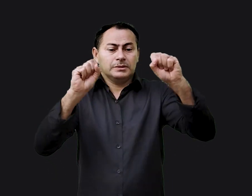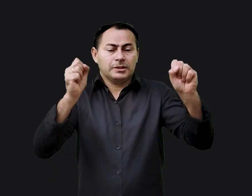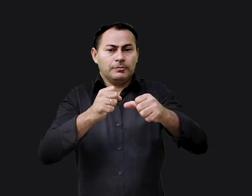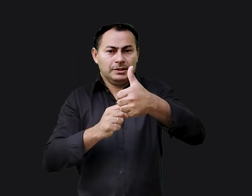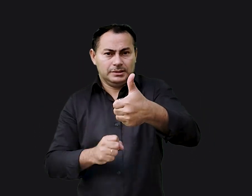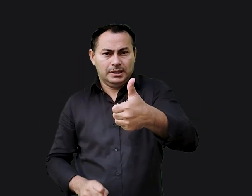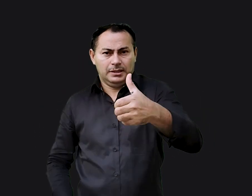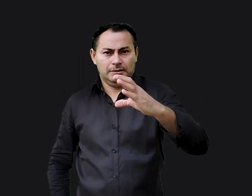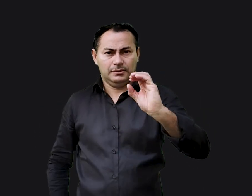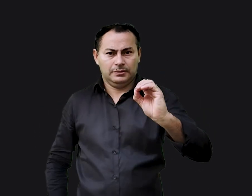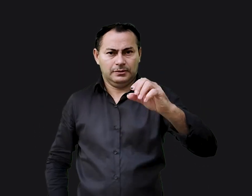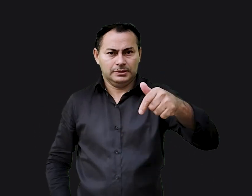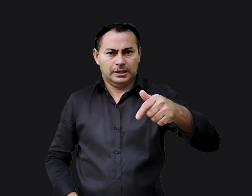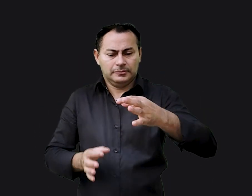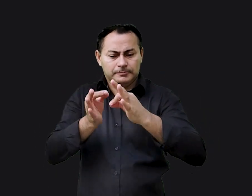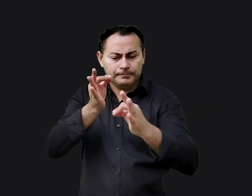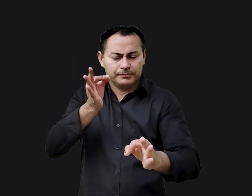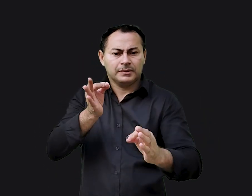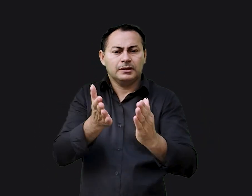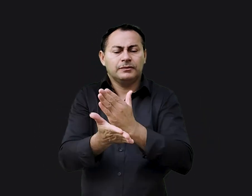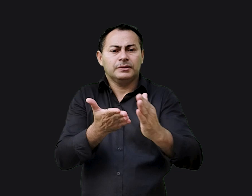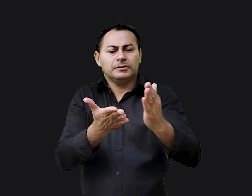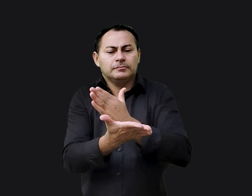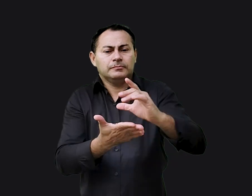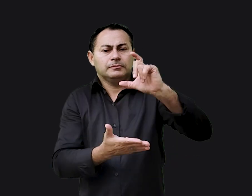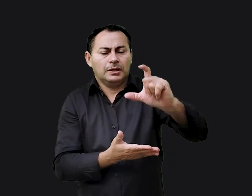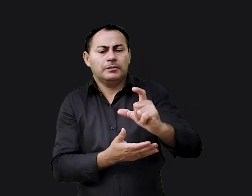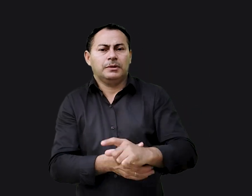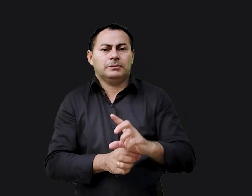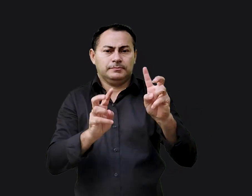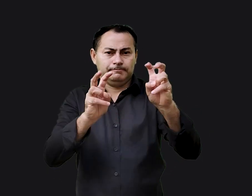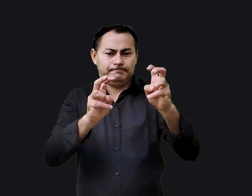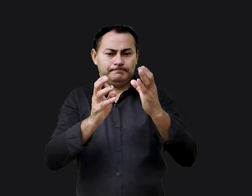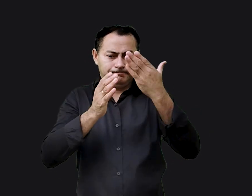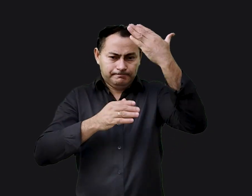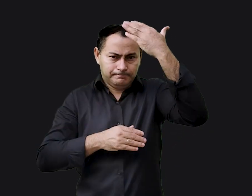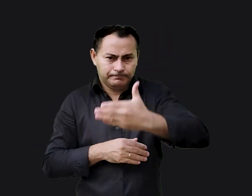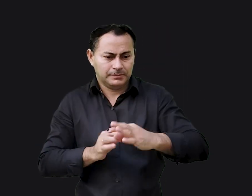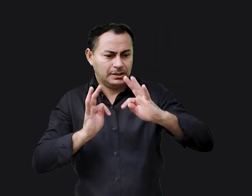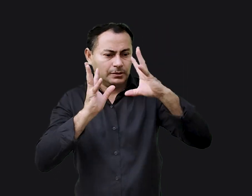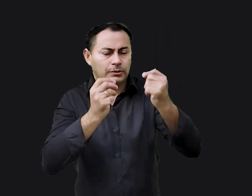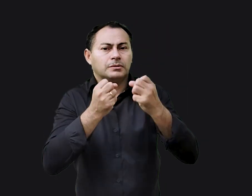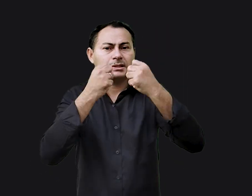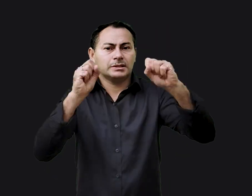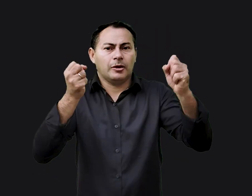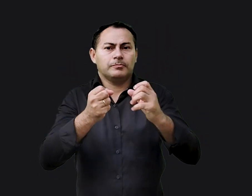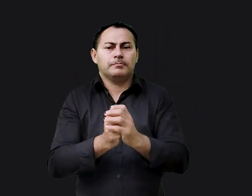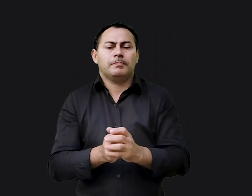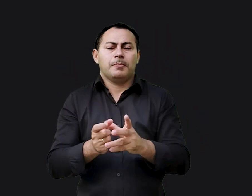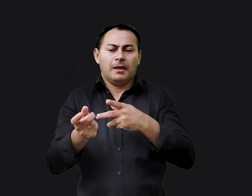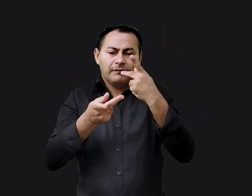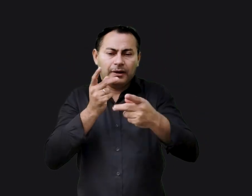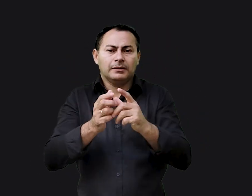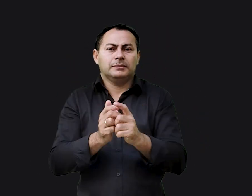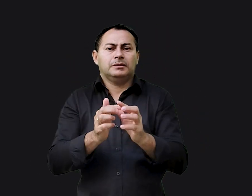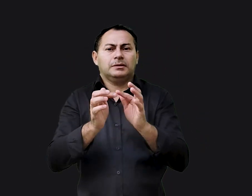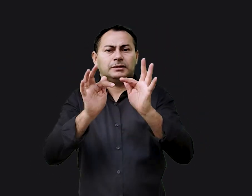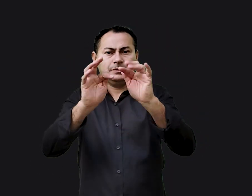o Salmo 107 é longo está dividido em parágrafos mas o seu tema está presente em todos Salmo com a repetição